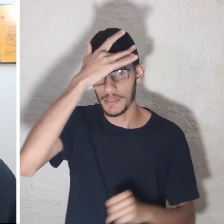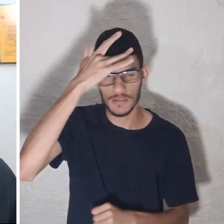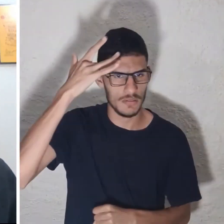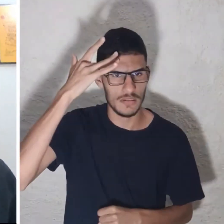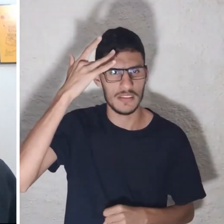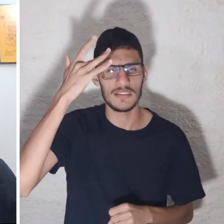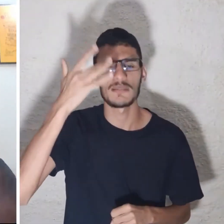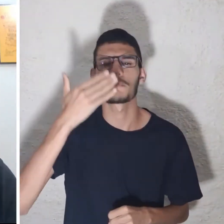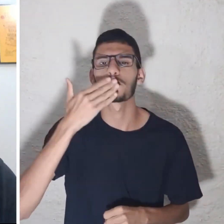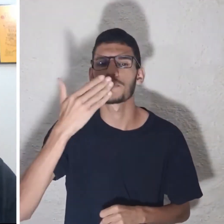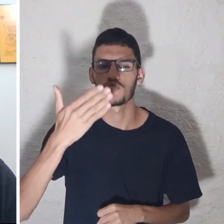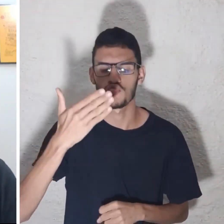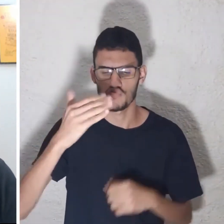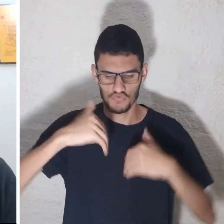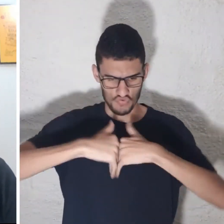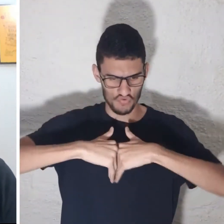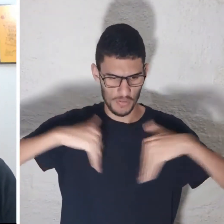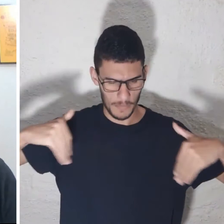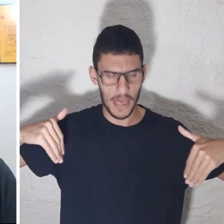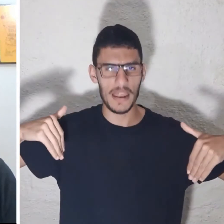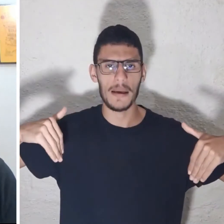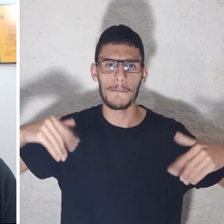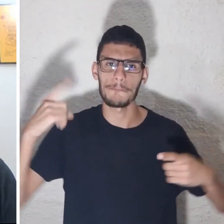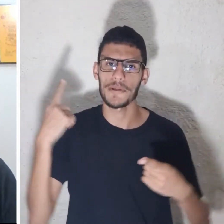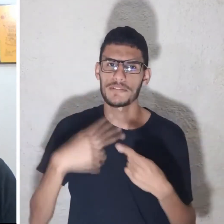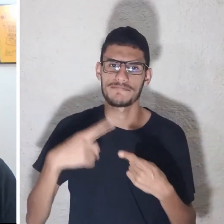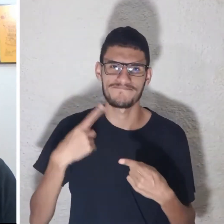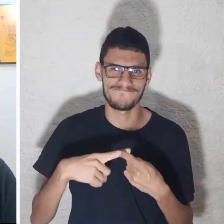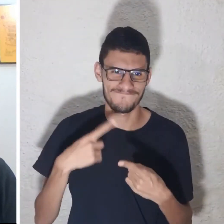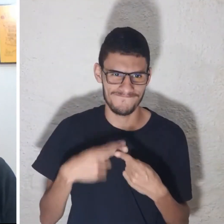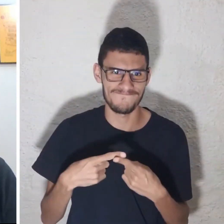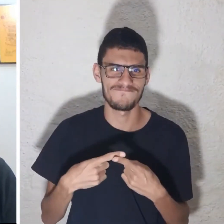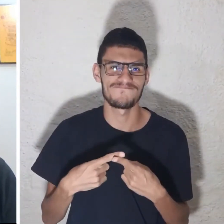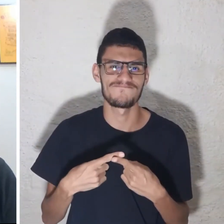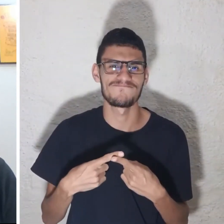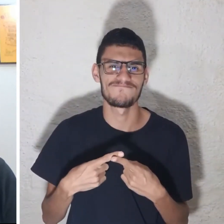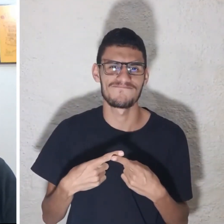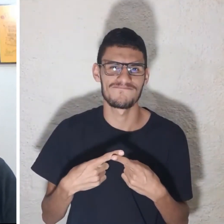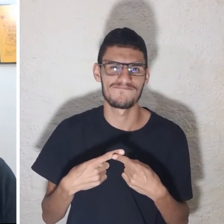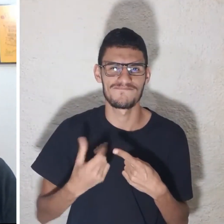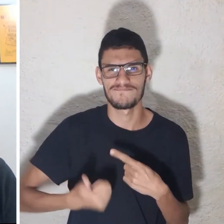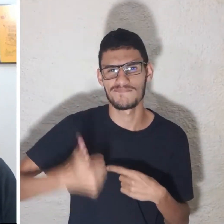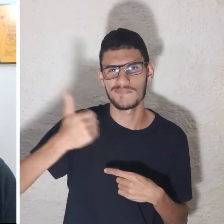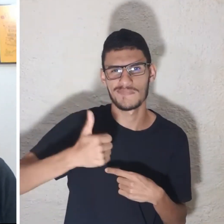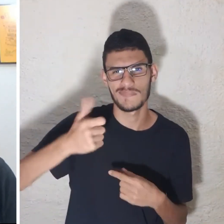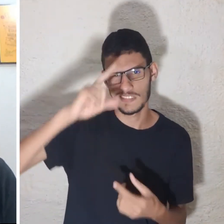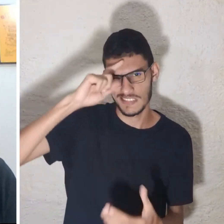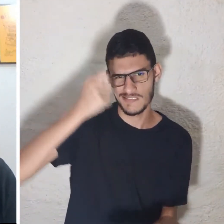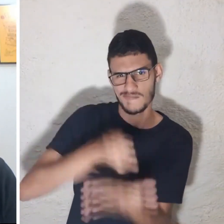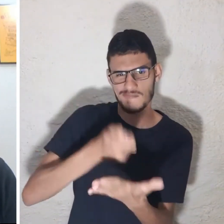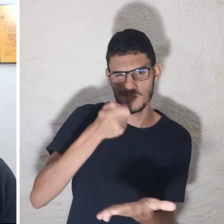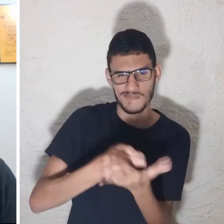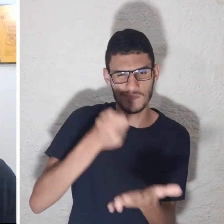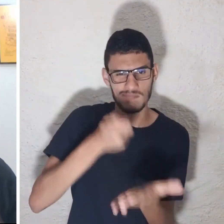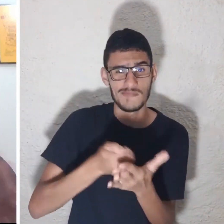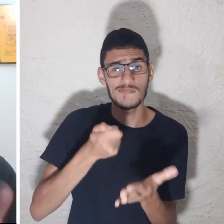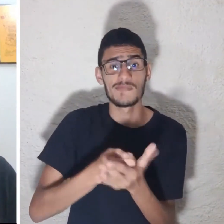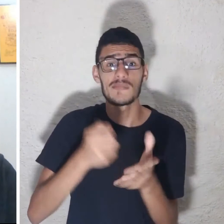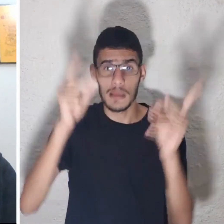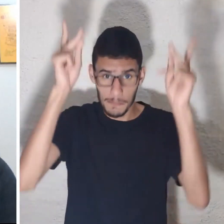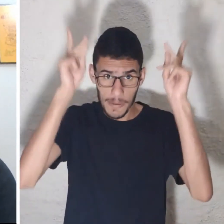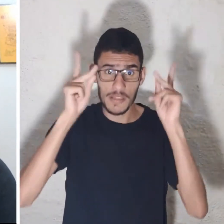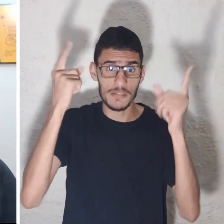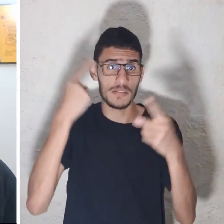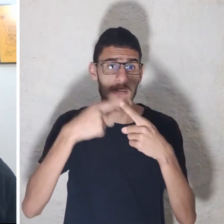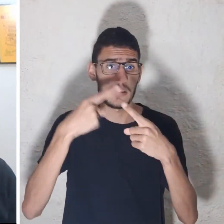né, de brasileiros quererem se separar desse novo país por conta aí, né, do Dom Pedro I ser tão autoritário. O Dom